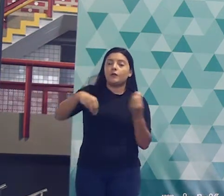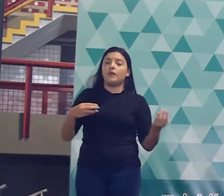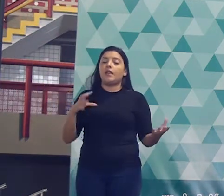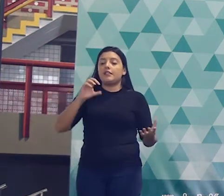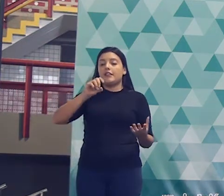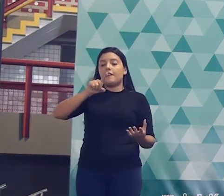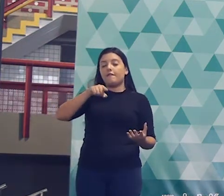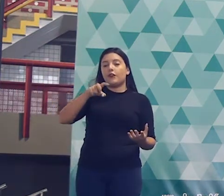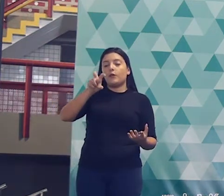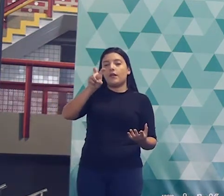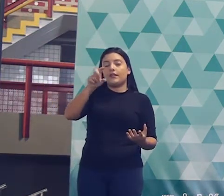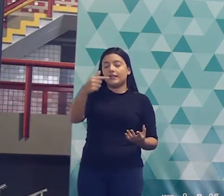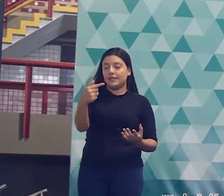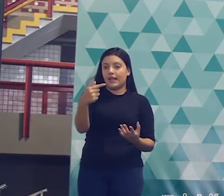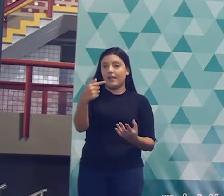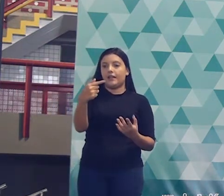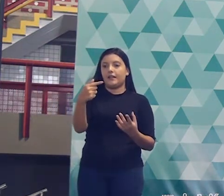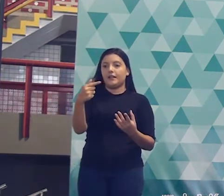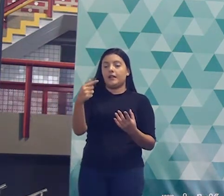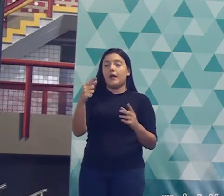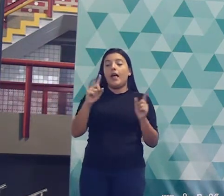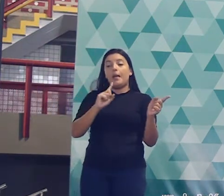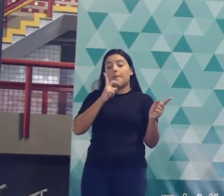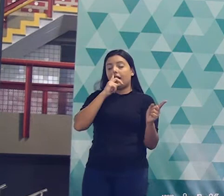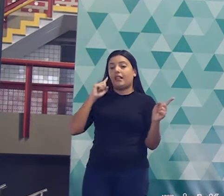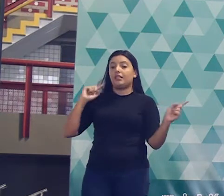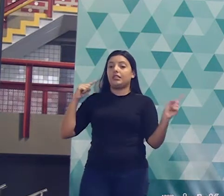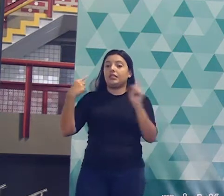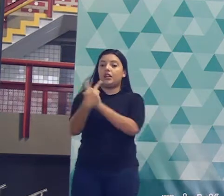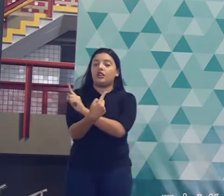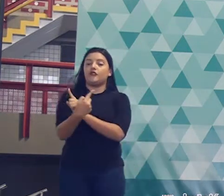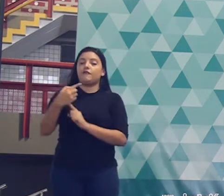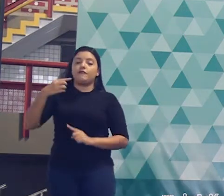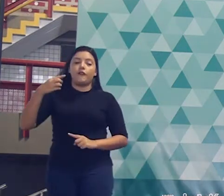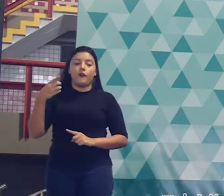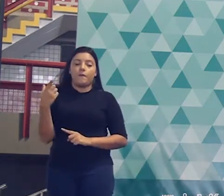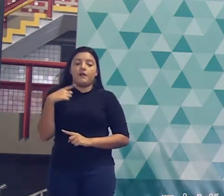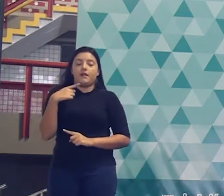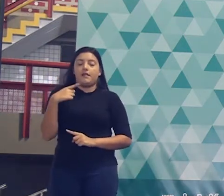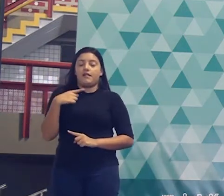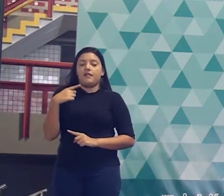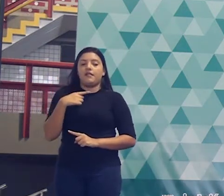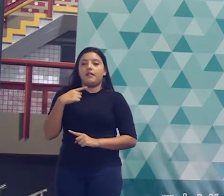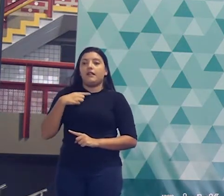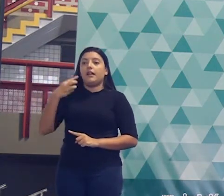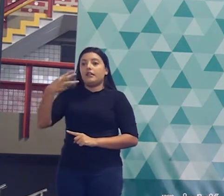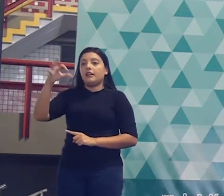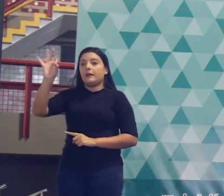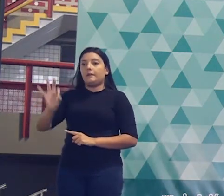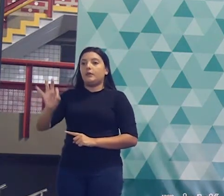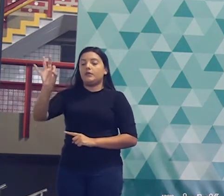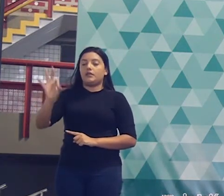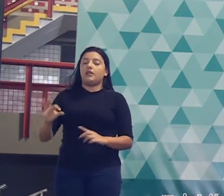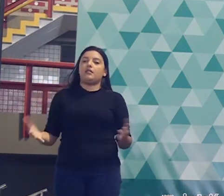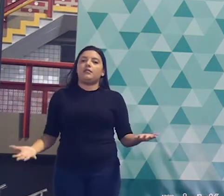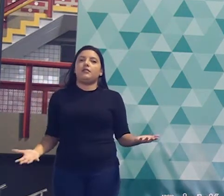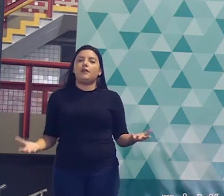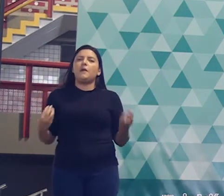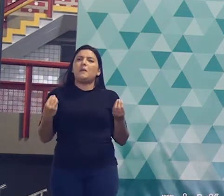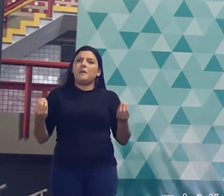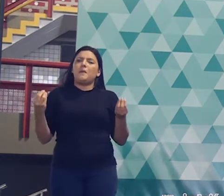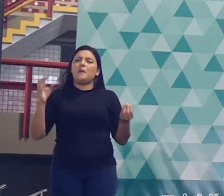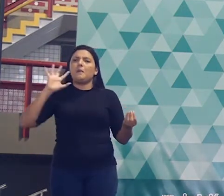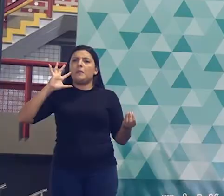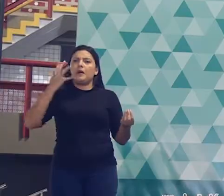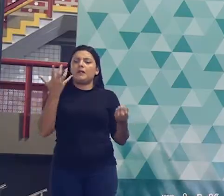para 3%, porque só pode ser utilizado para a produção de energia o urânio 3%. Olha como é que a gente resolve, ó